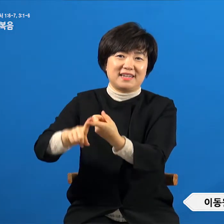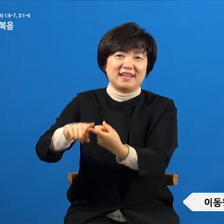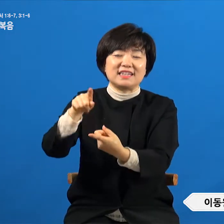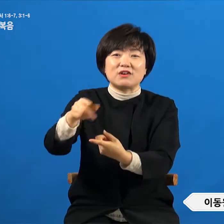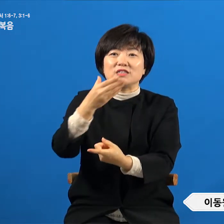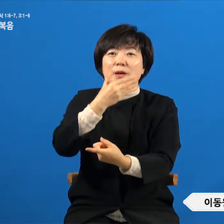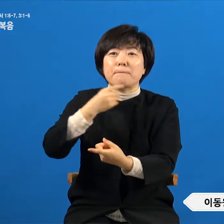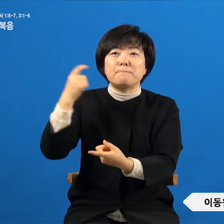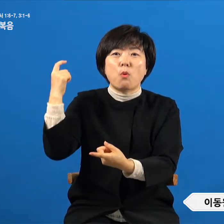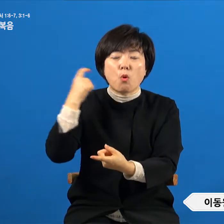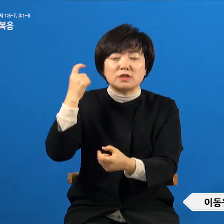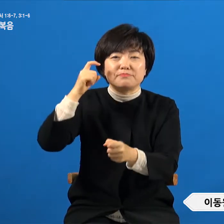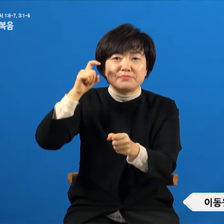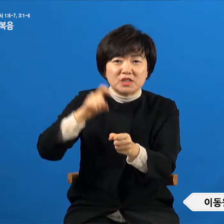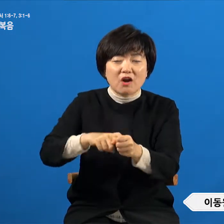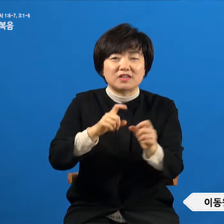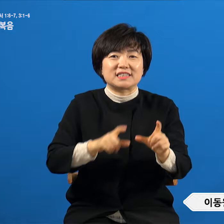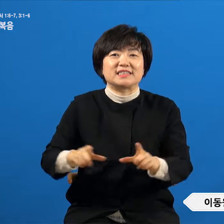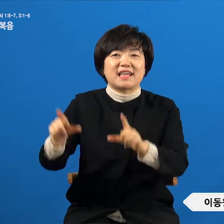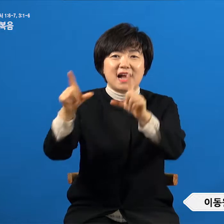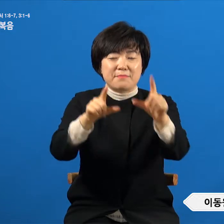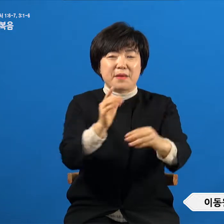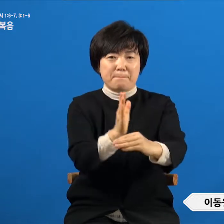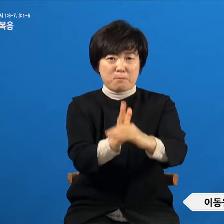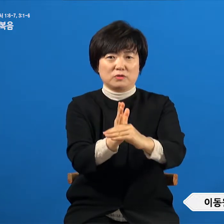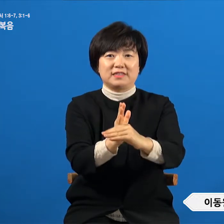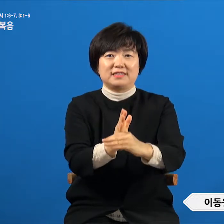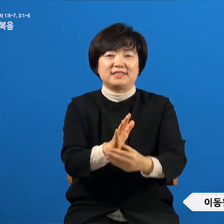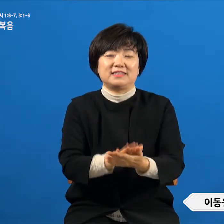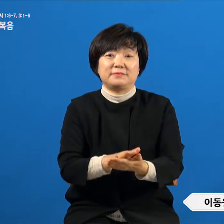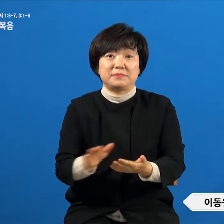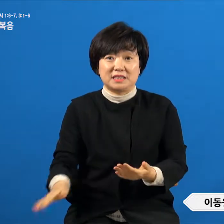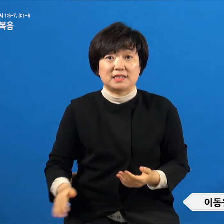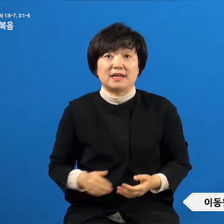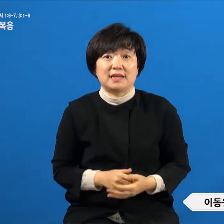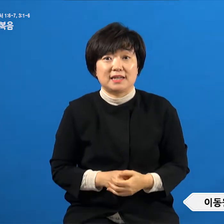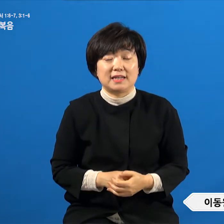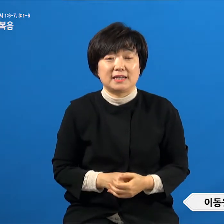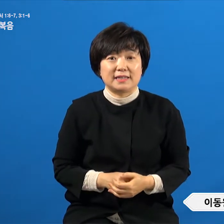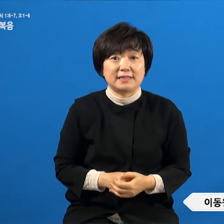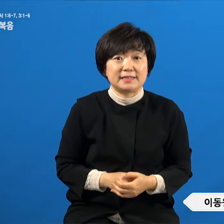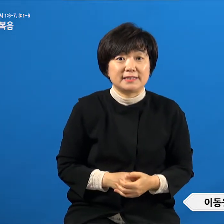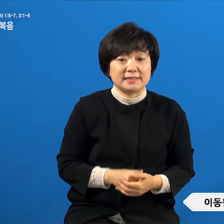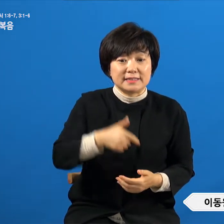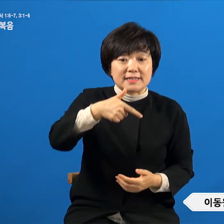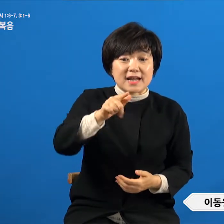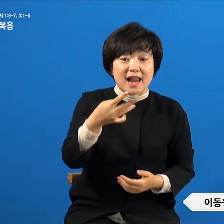바로 복음적 삶의 본질이에요. 네.